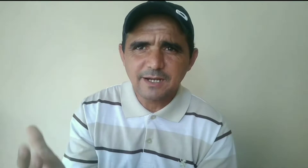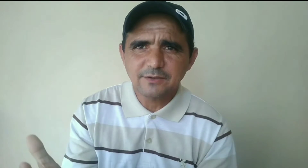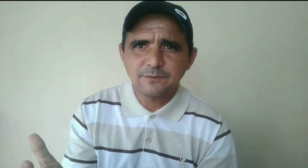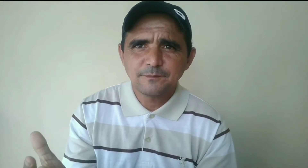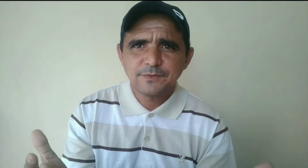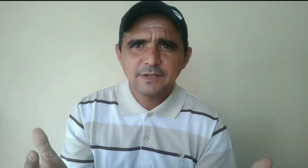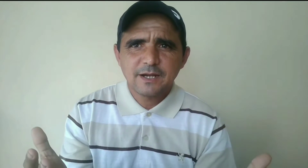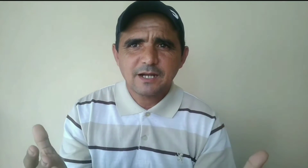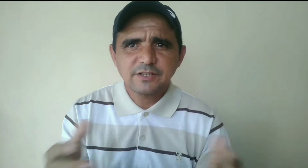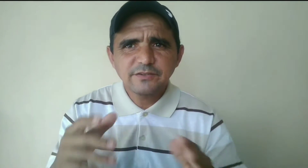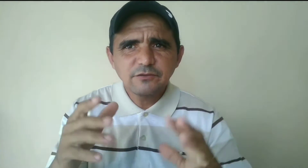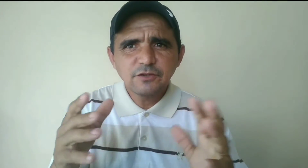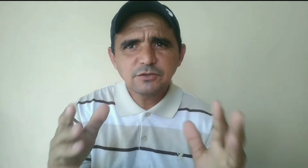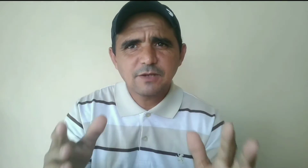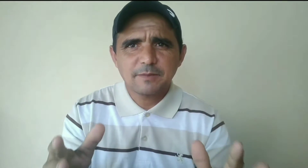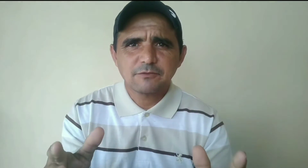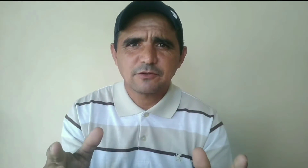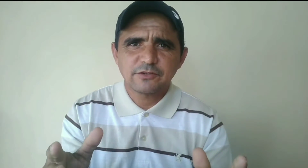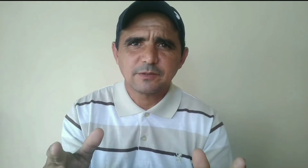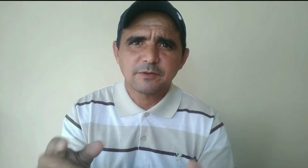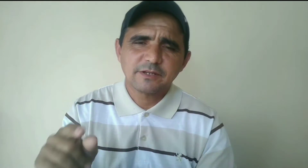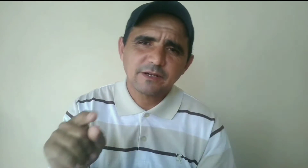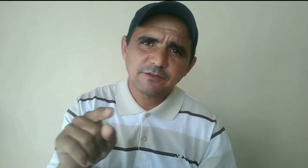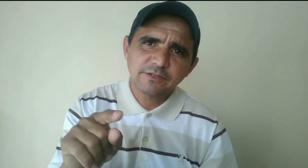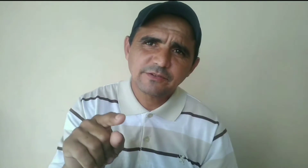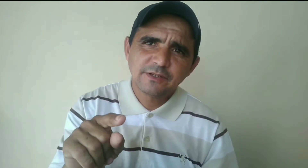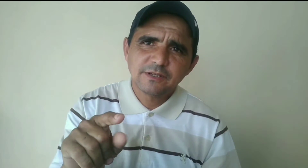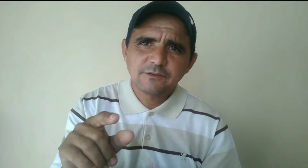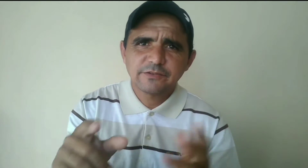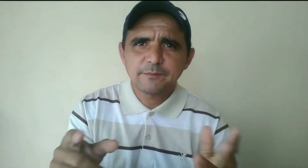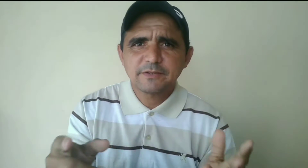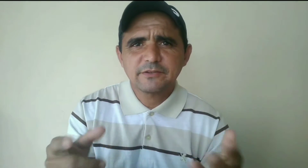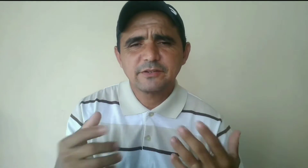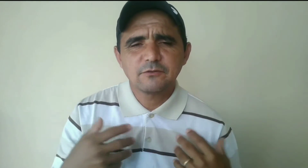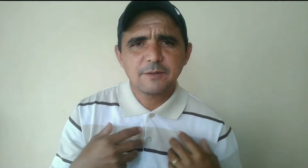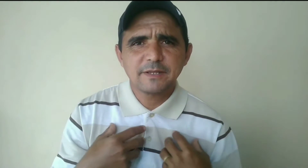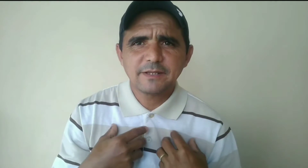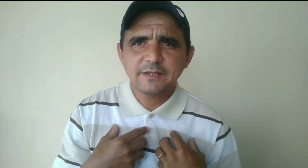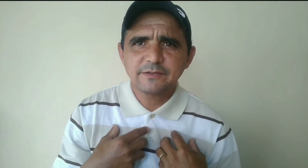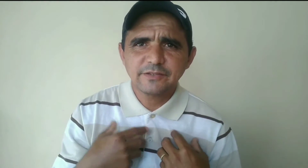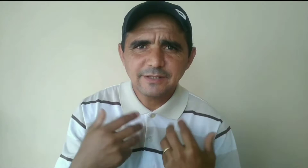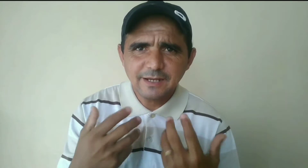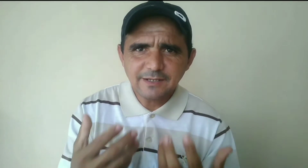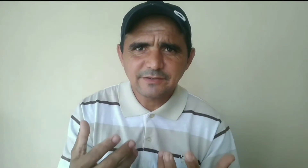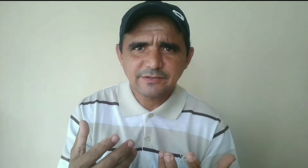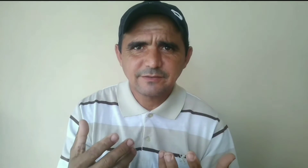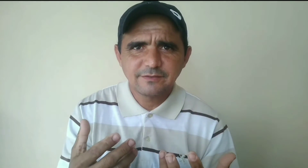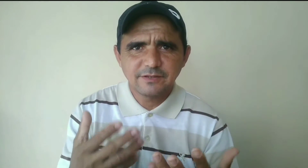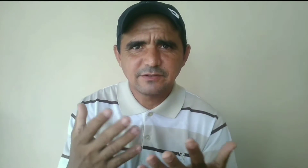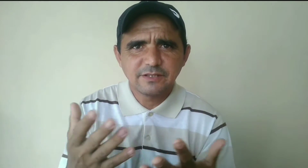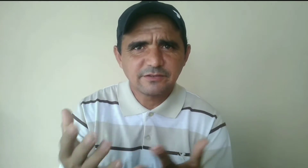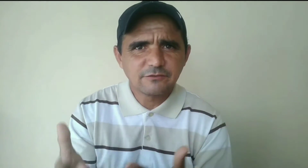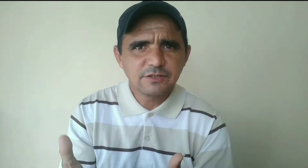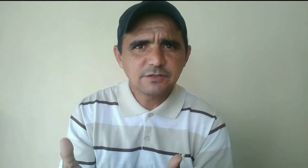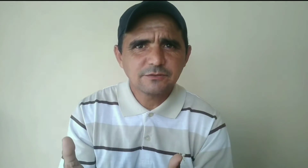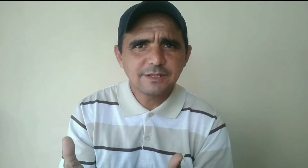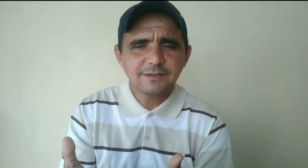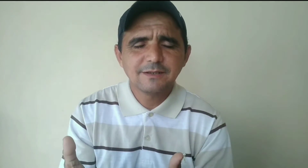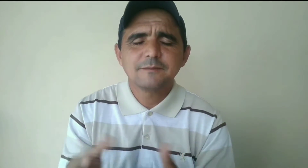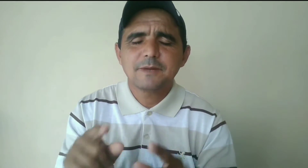vocabulário, acha que esse vídeo não é para você, porque talvez você pense assim, eu não vou aprender sinais nesse vídeo, né?